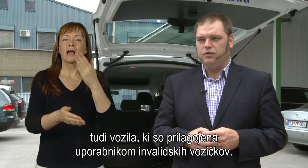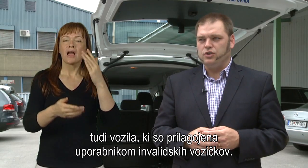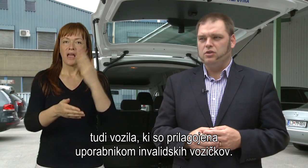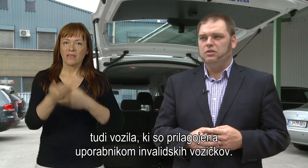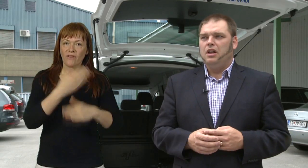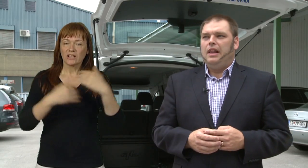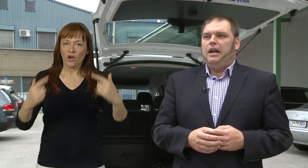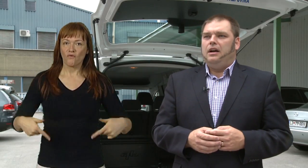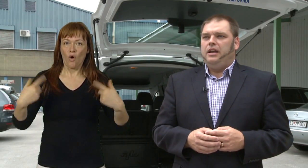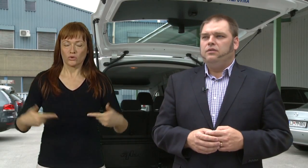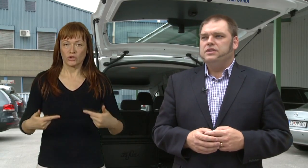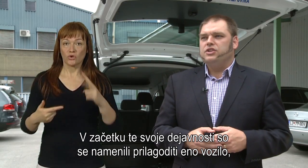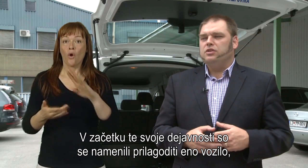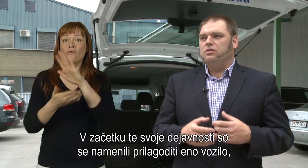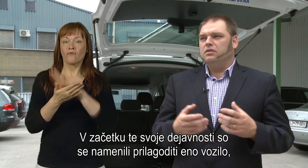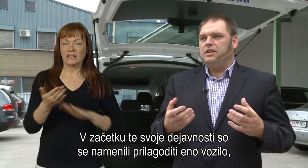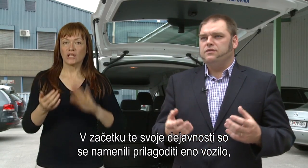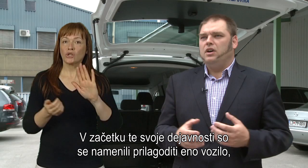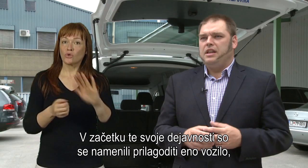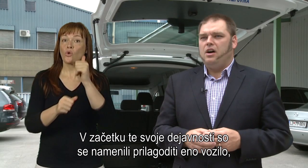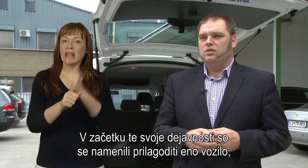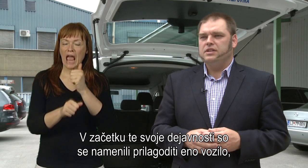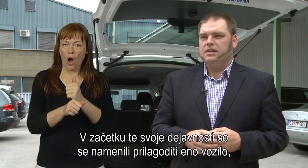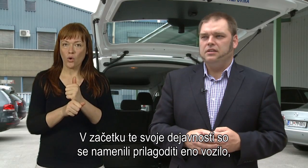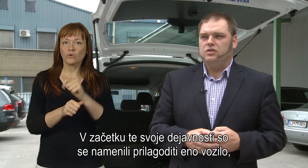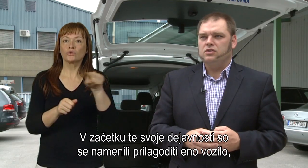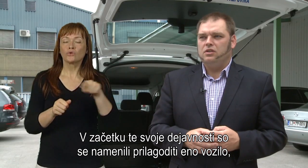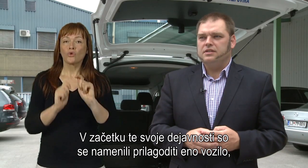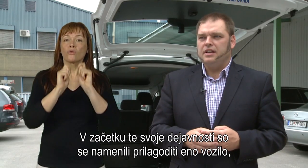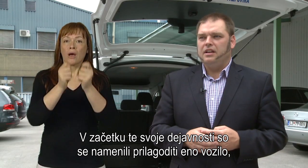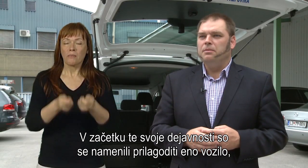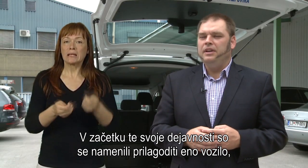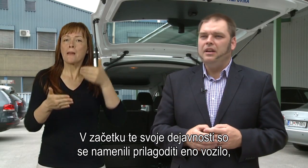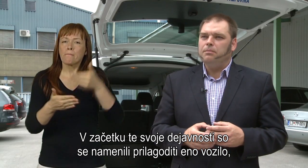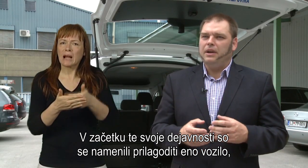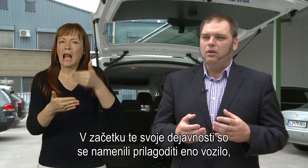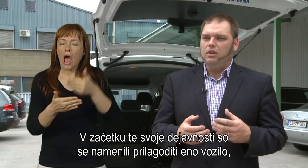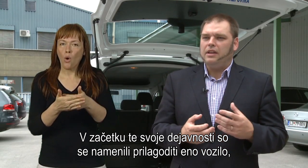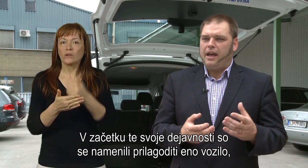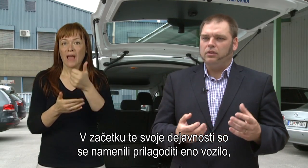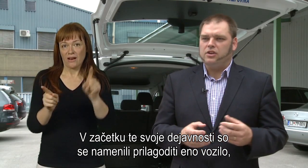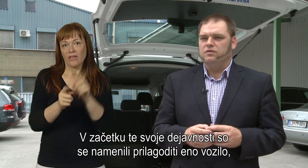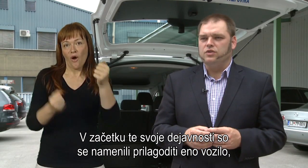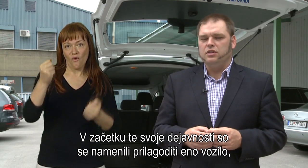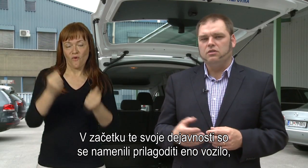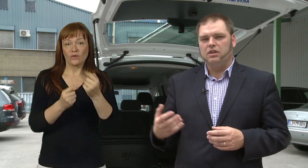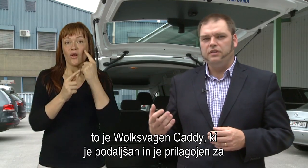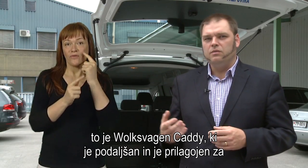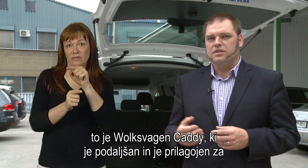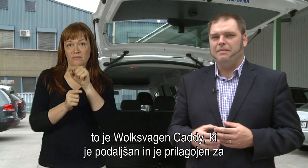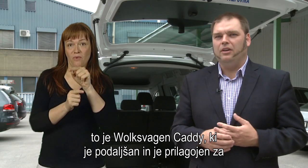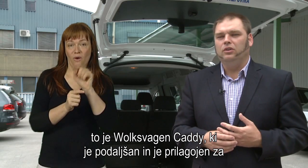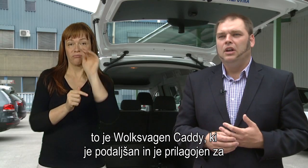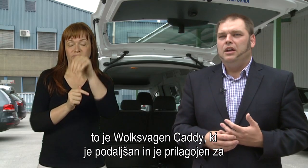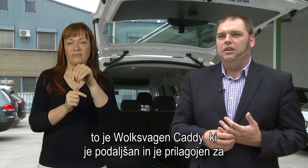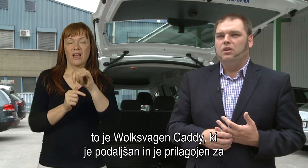invalidskih vozičkov. In v začetku te svoje dejavnosti so se namenili prilagoditi eno takšno vozilo, kot ga vidimo